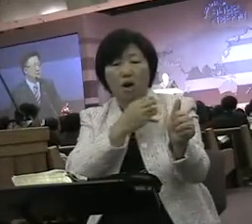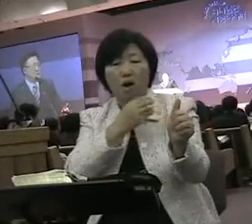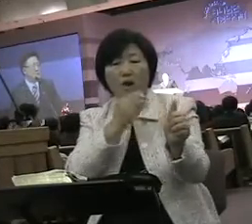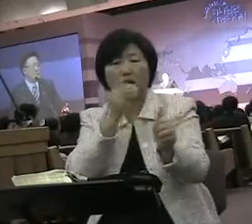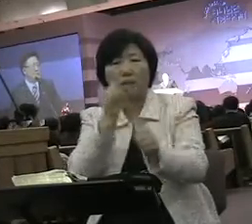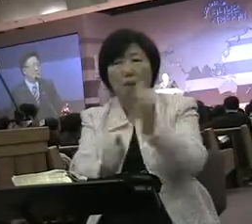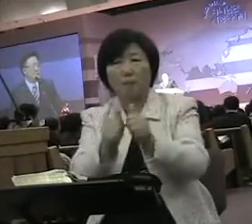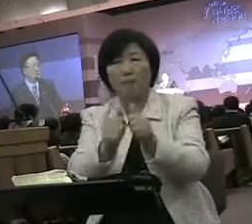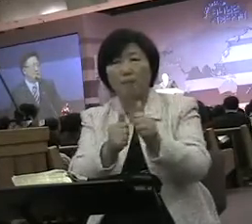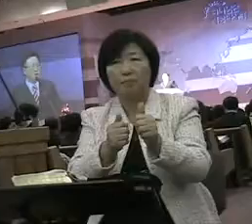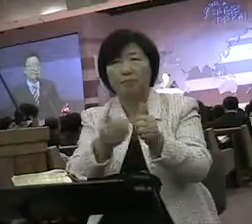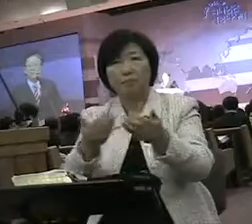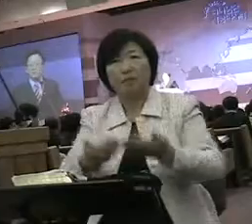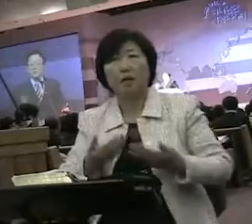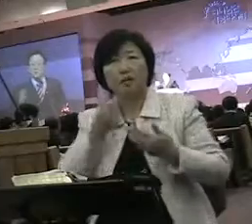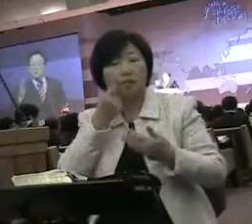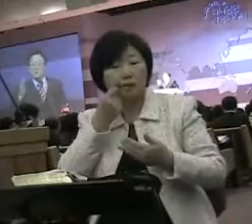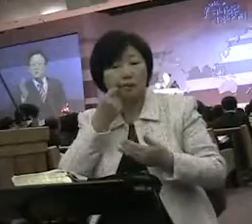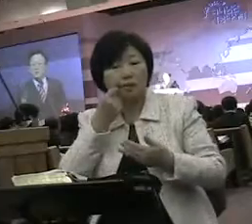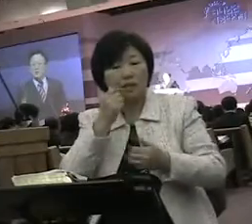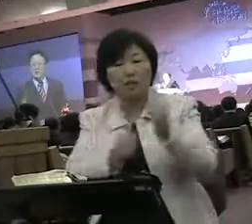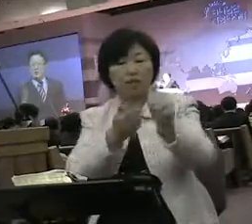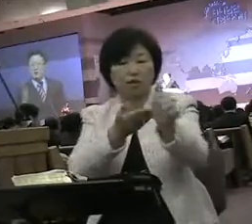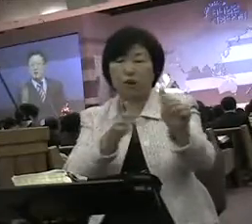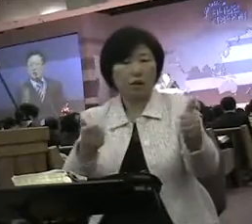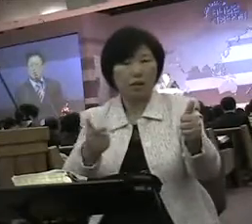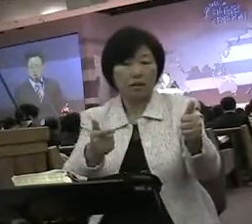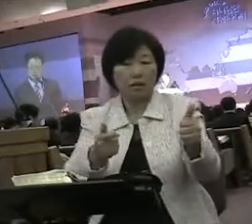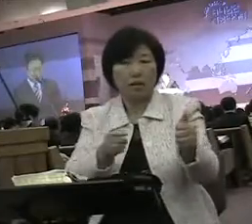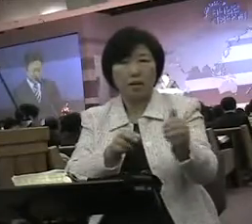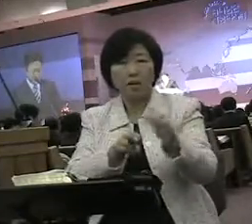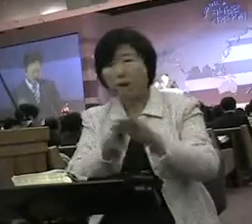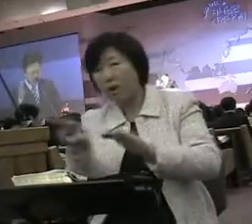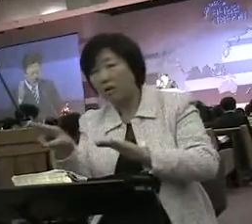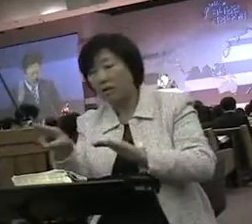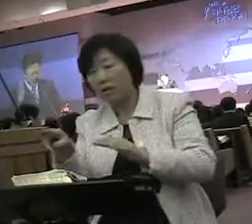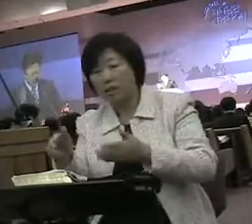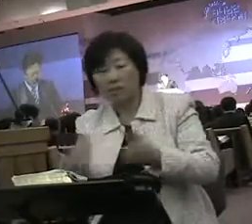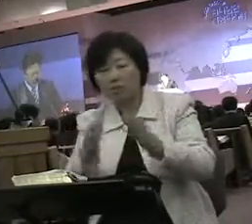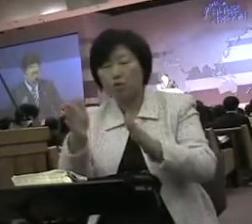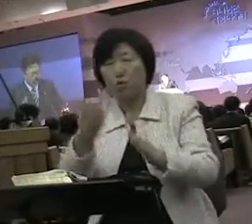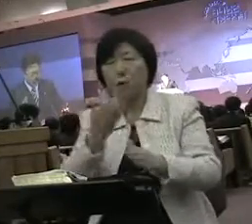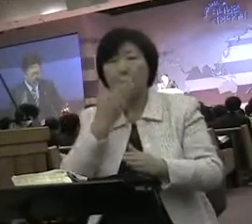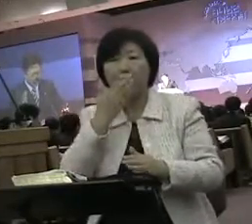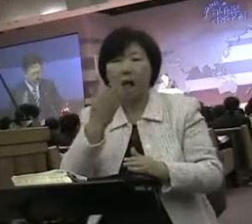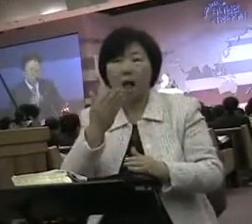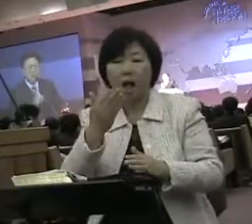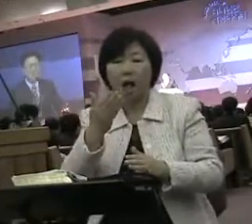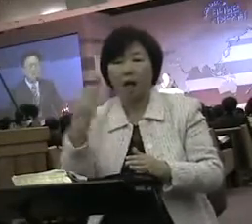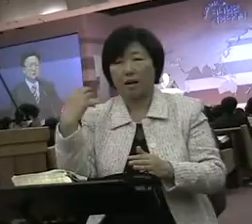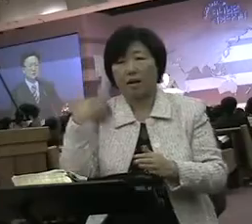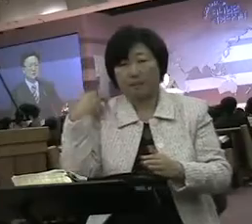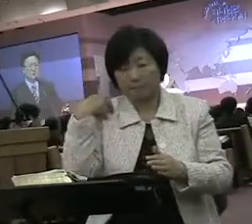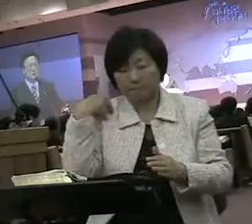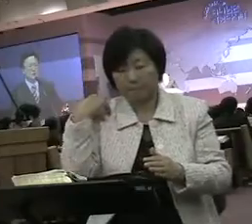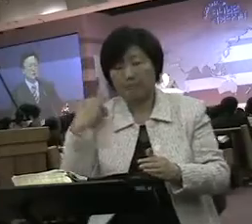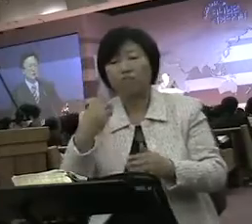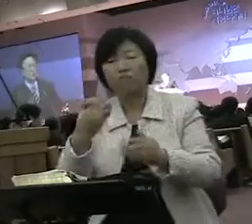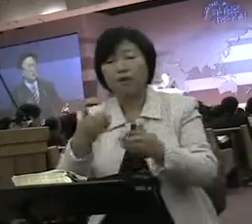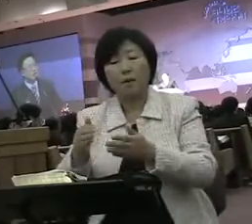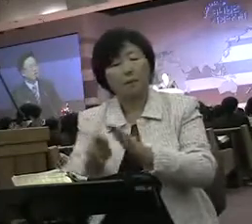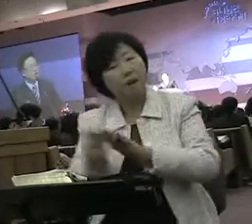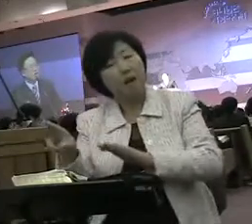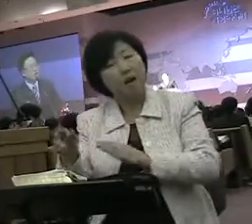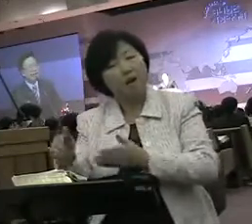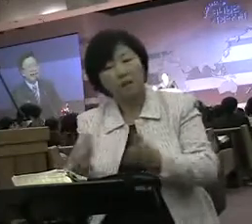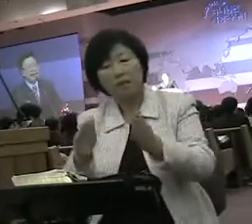없다. 더구나 그 시험 가운데서 피할 길을 주셔서 능히 감당할 수 있도록 해주셨다는 겁니다.